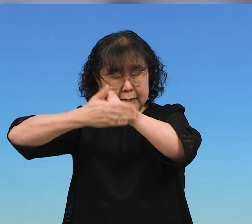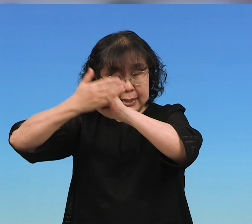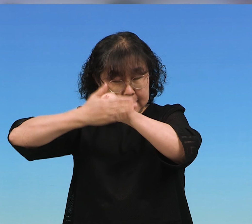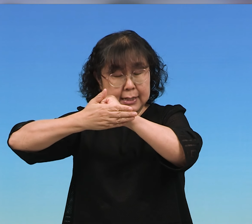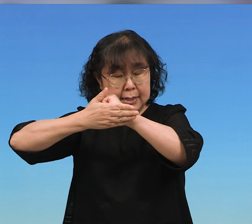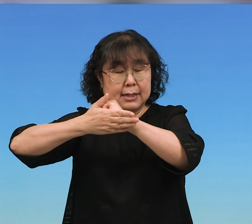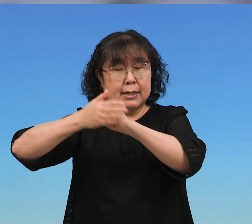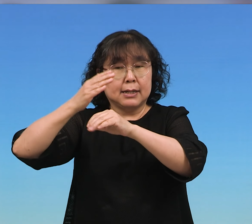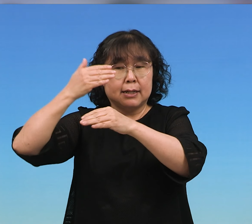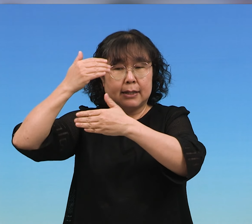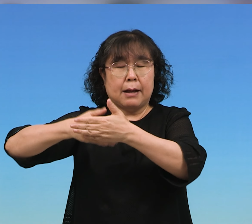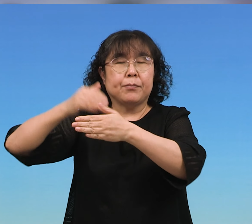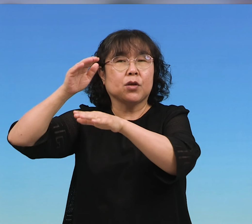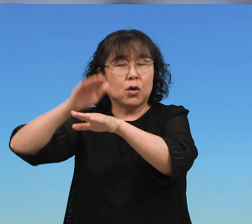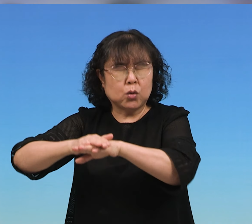거예요?